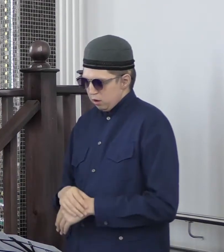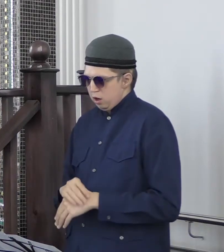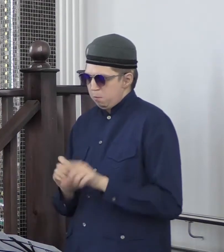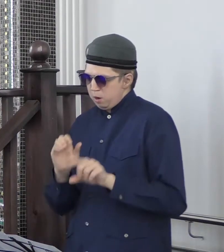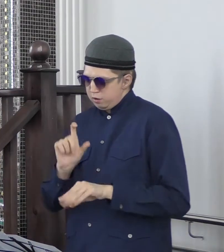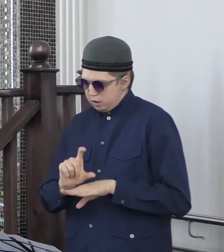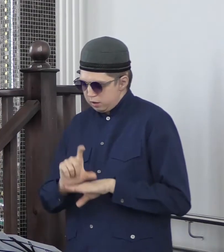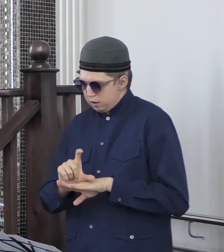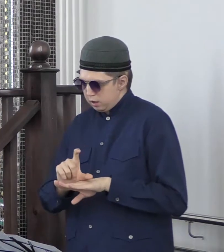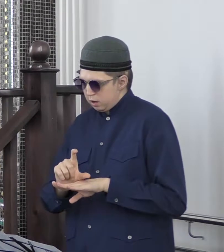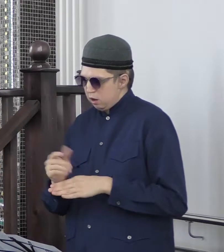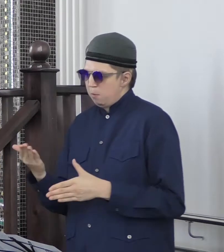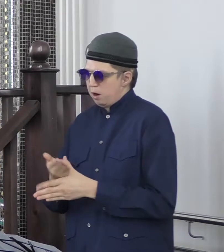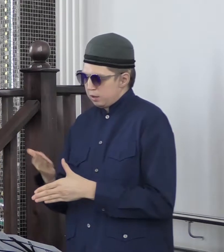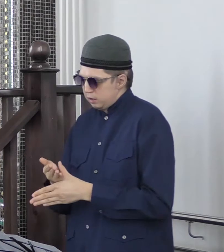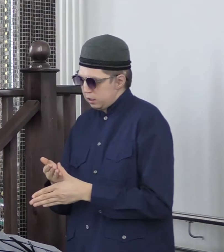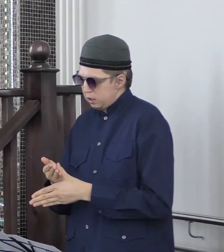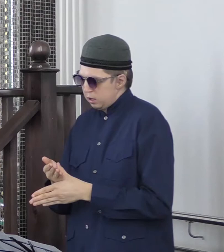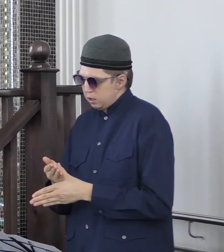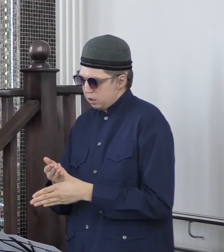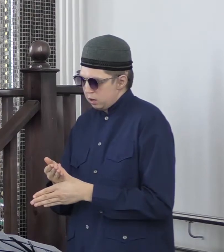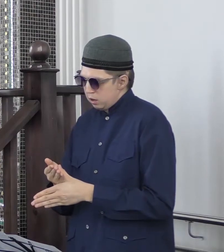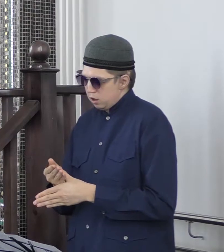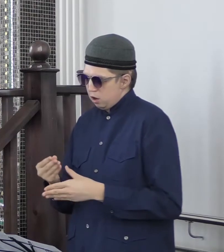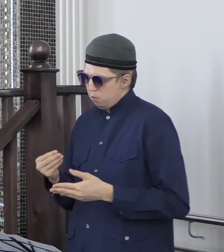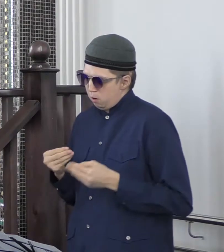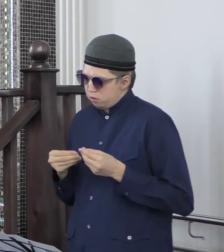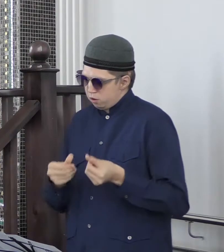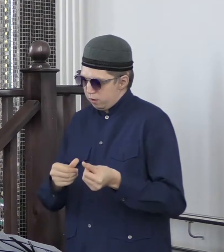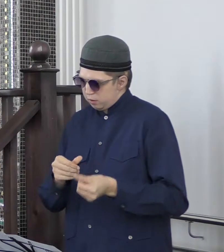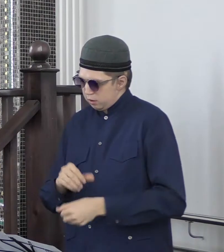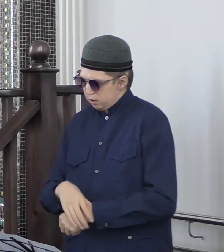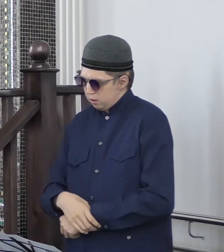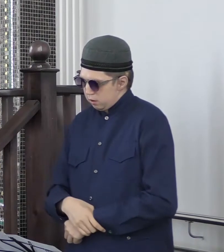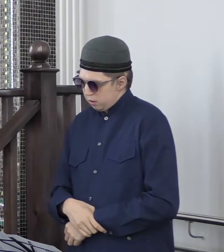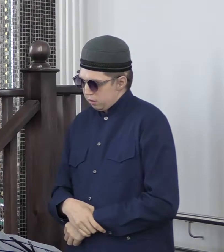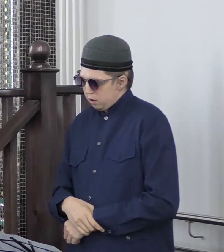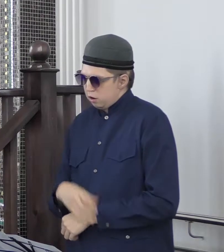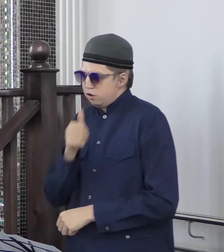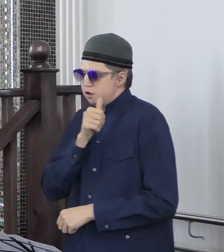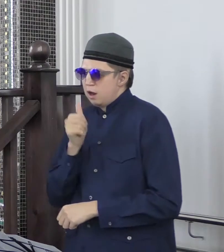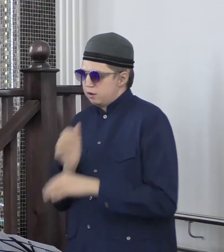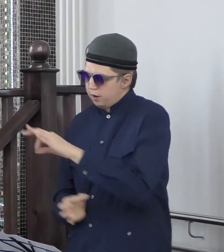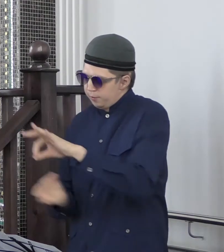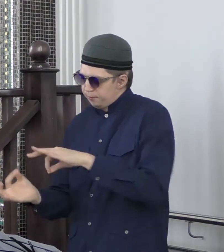нищете. Помоги ятим деген сөзде мағынасын барыңызда білесіз, бұл сирота.